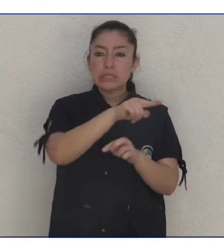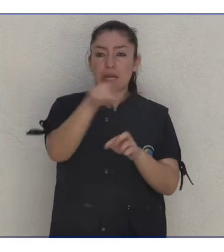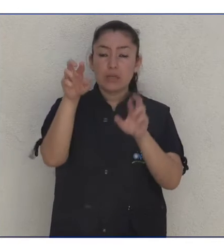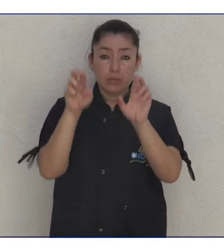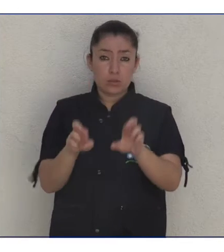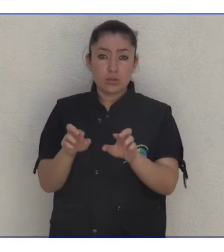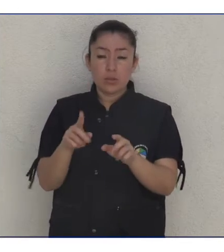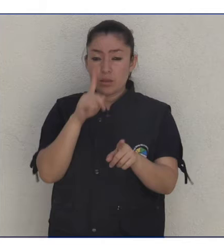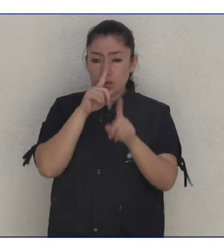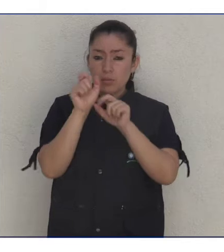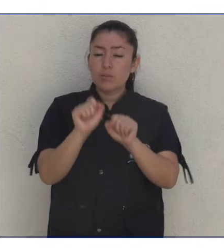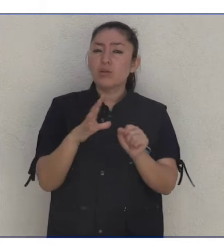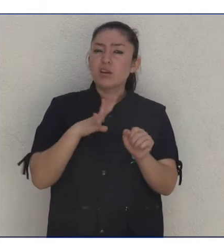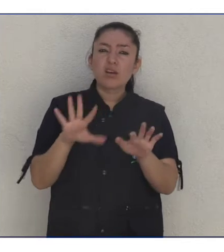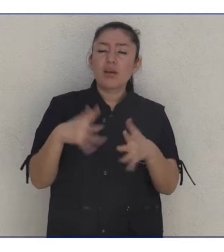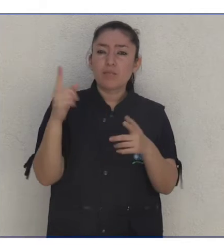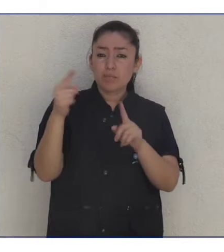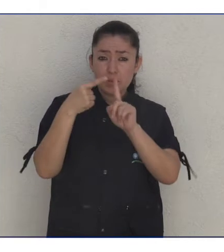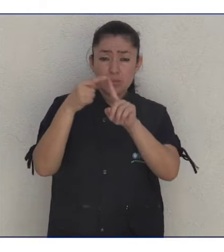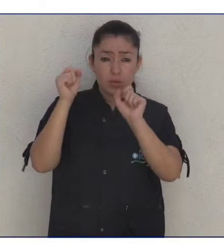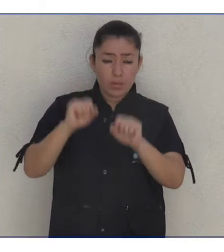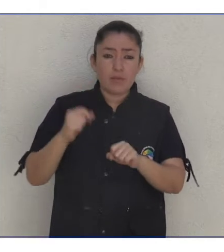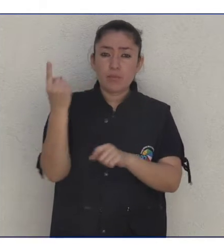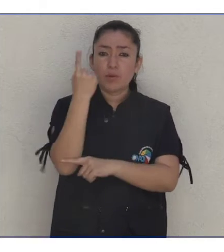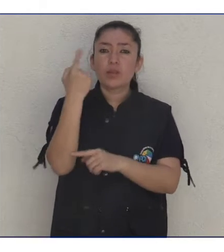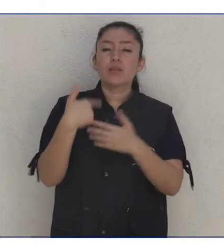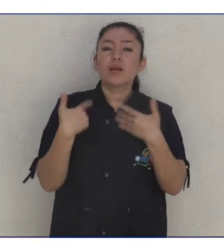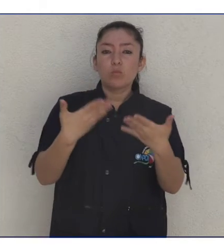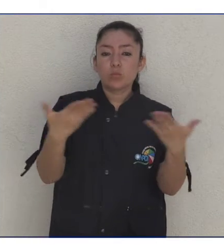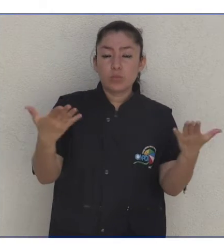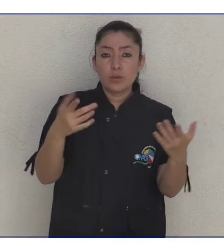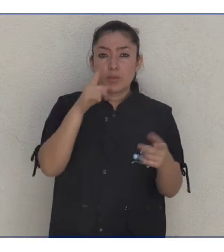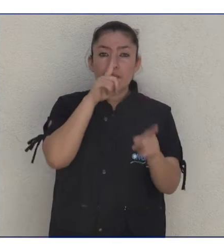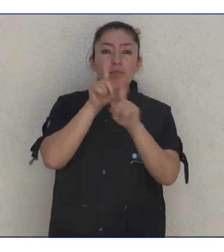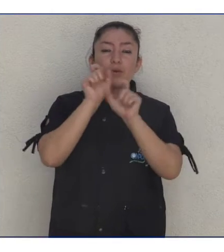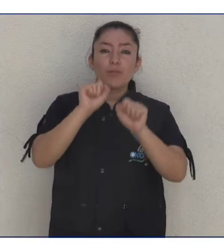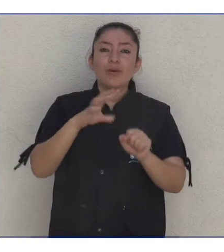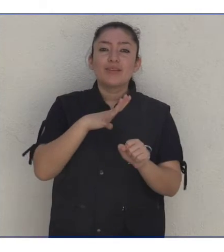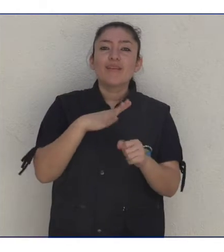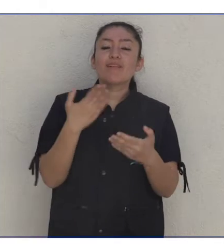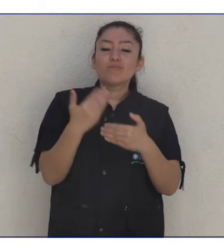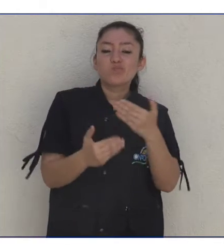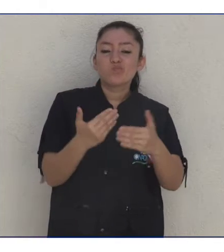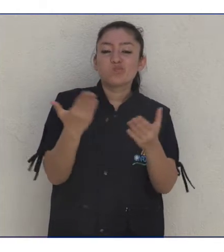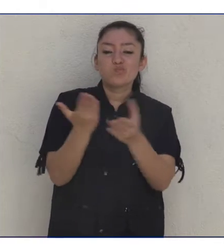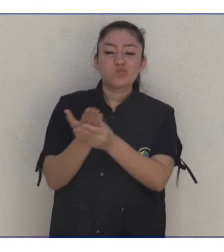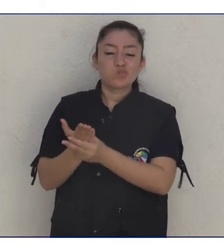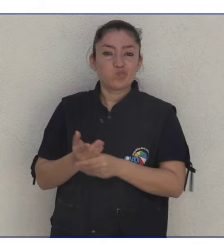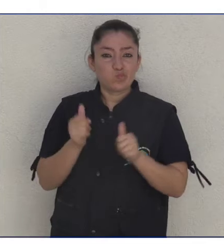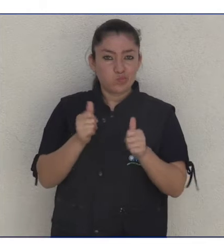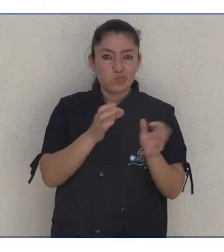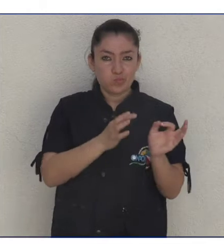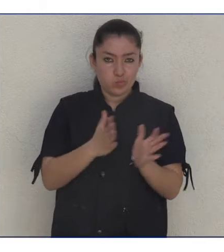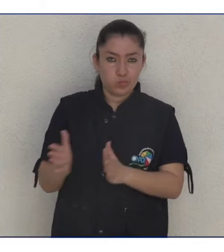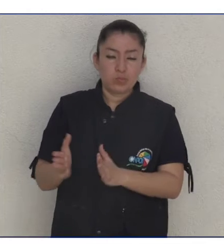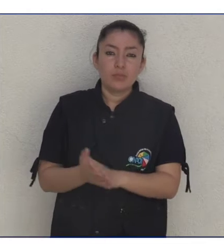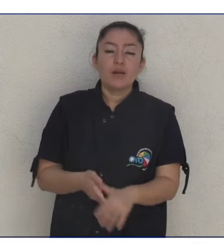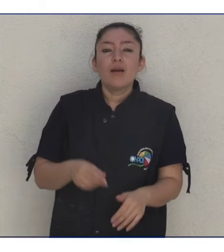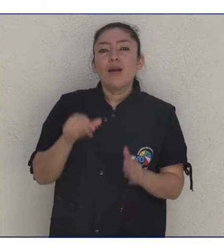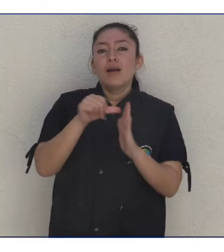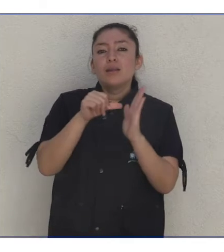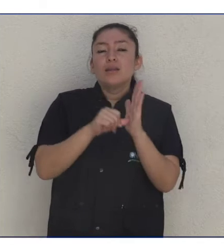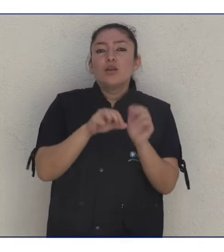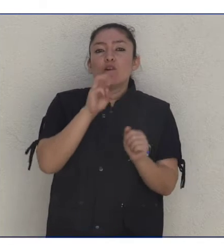a terceros, en donde por principio de especialidad se deberá acudir a través de los trámites correspondientes.